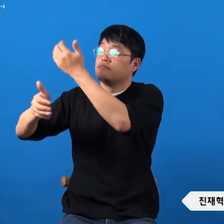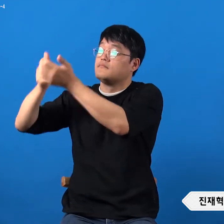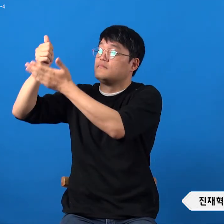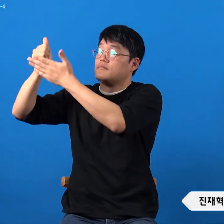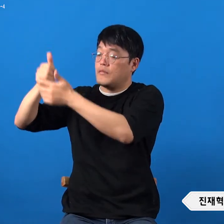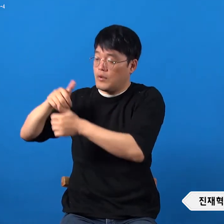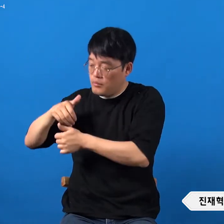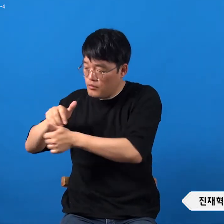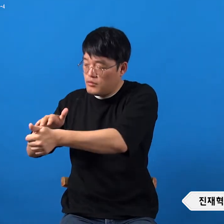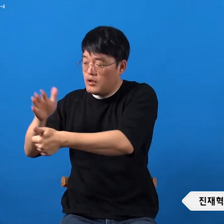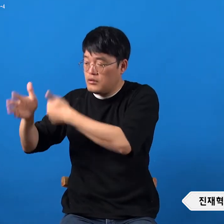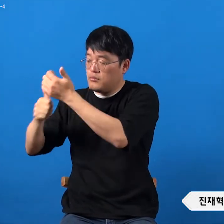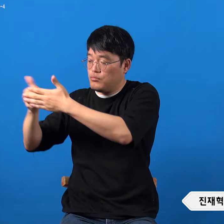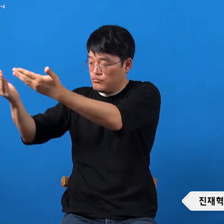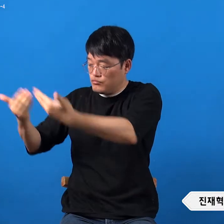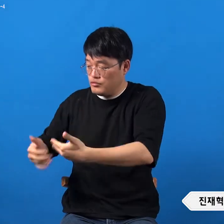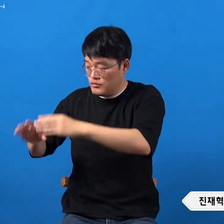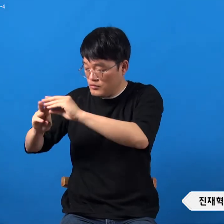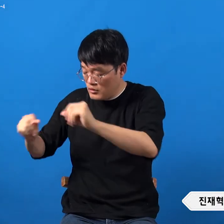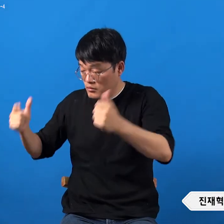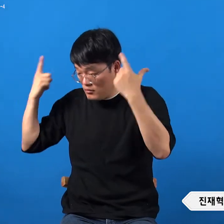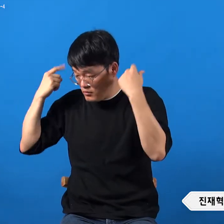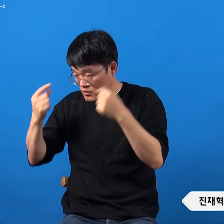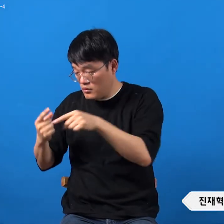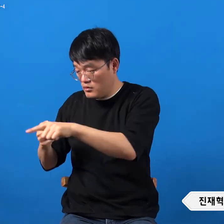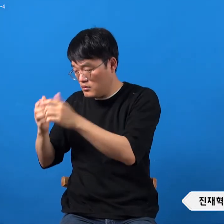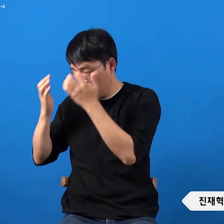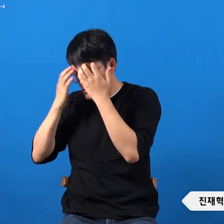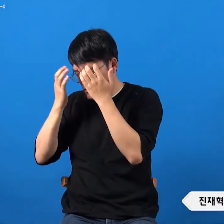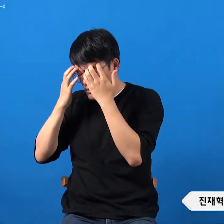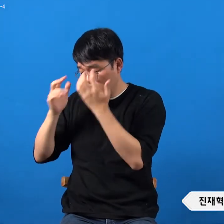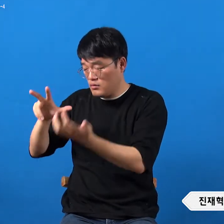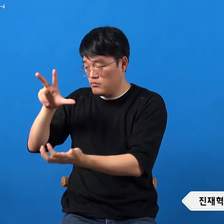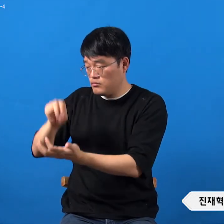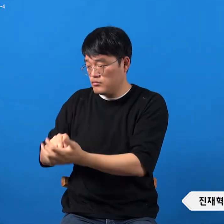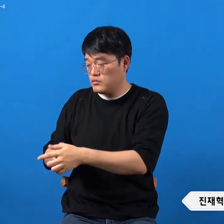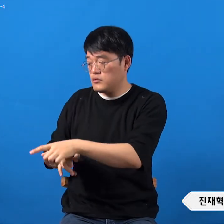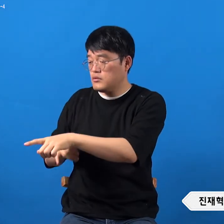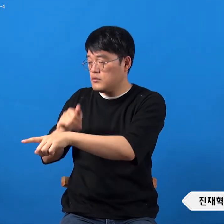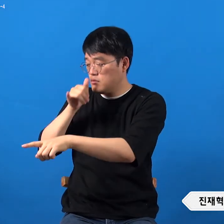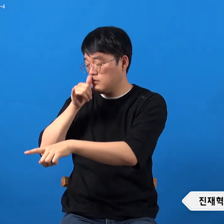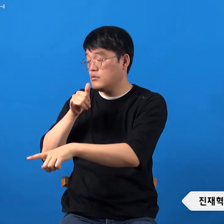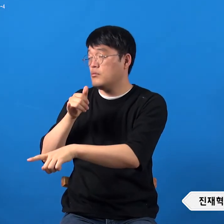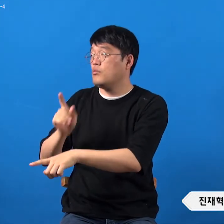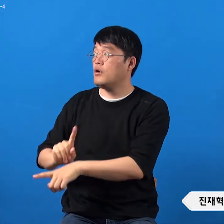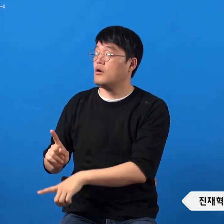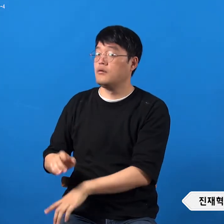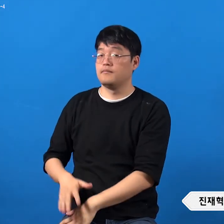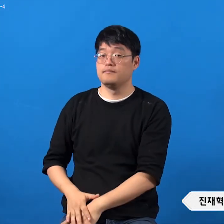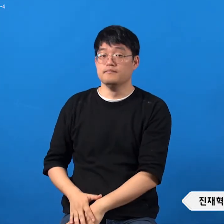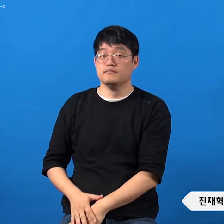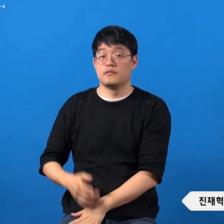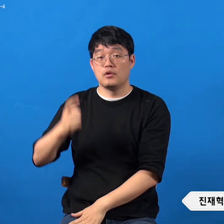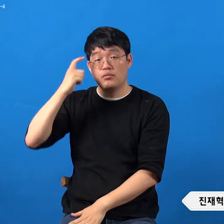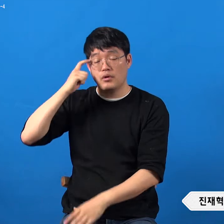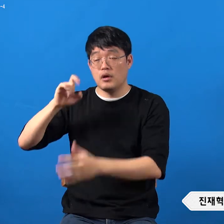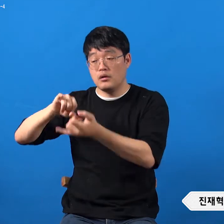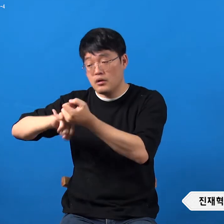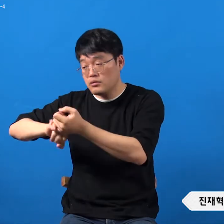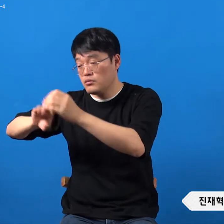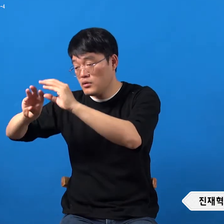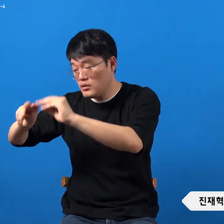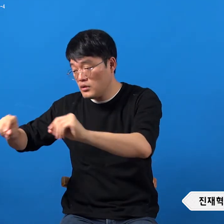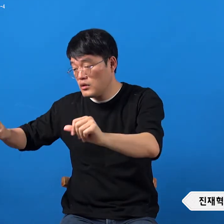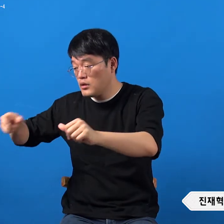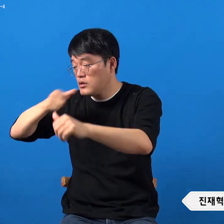주신 땅에도 여전히 고난과 문제가 있음을 우리는 보게 됩니다. 왜 약속의